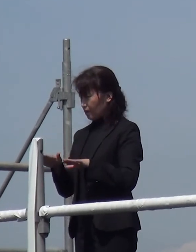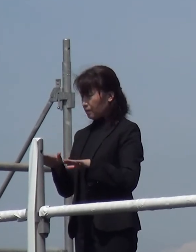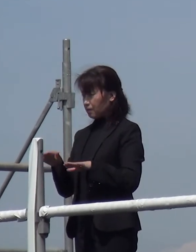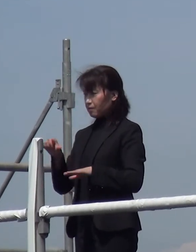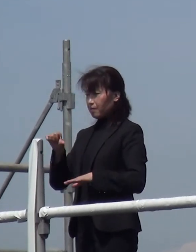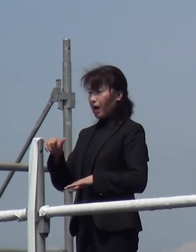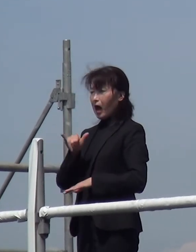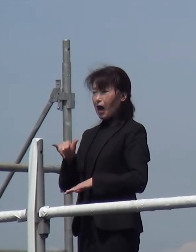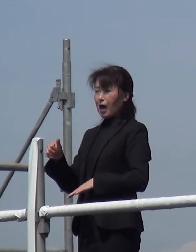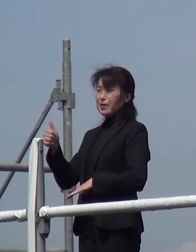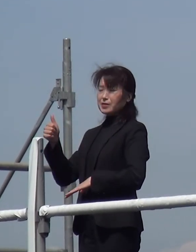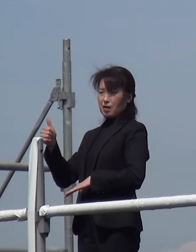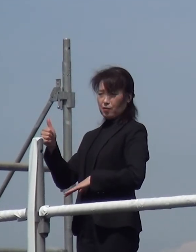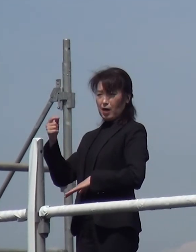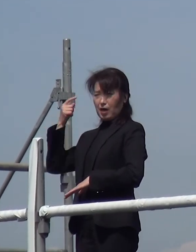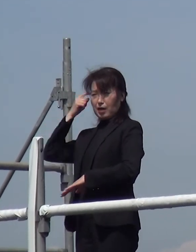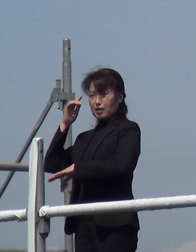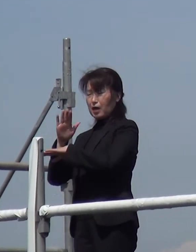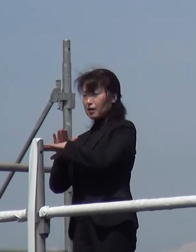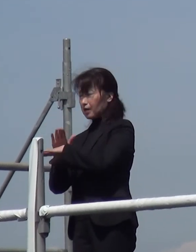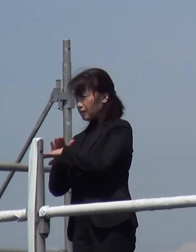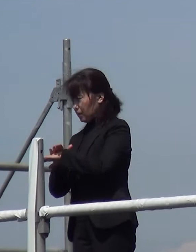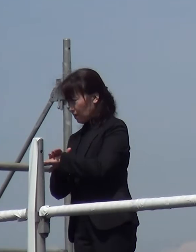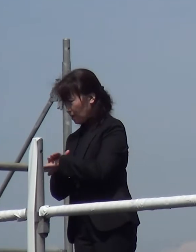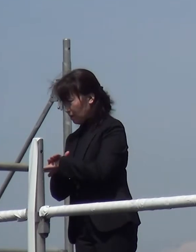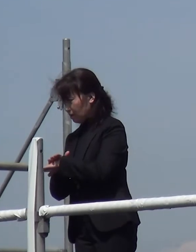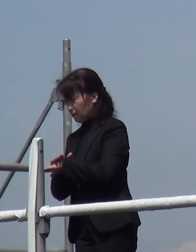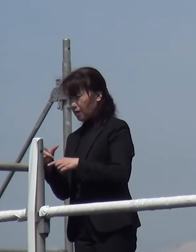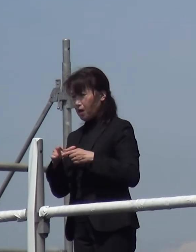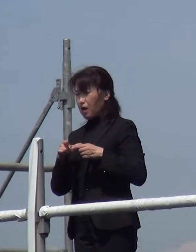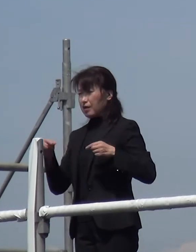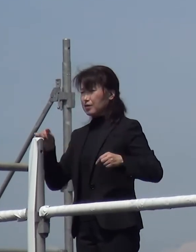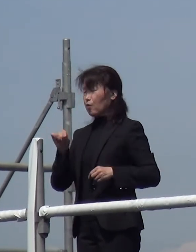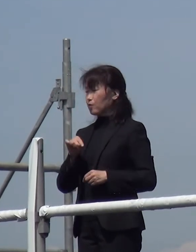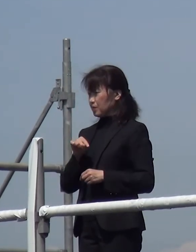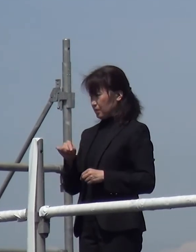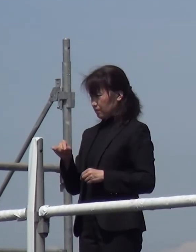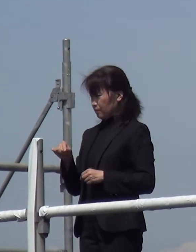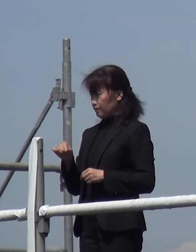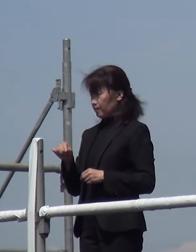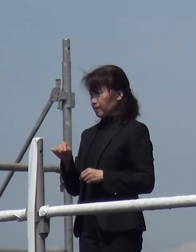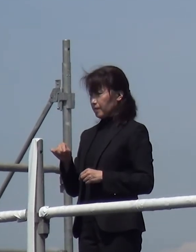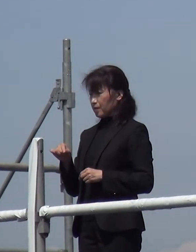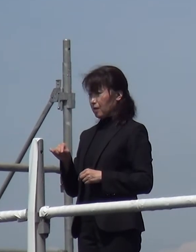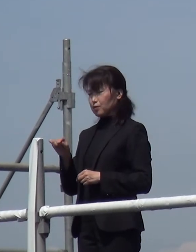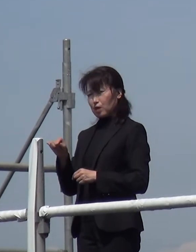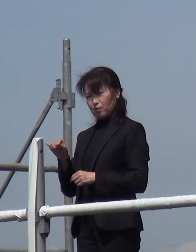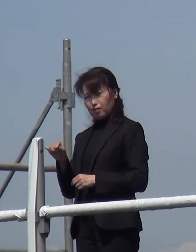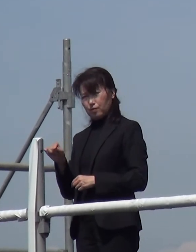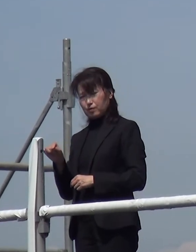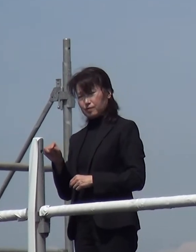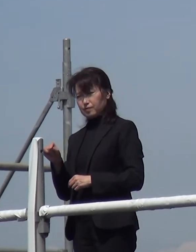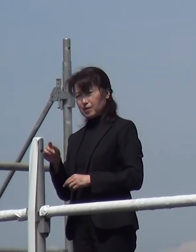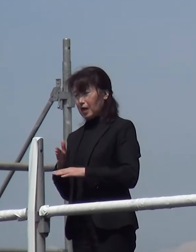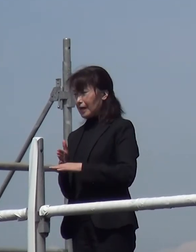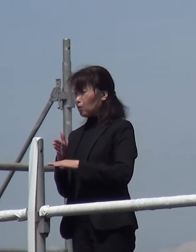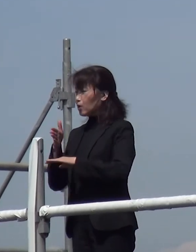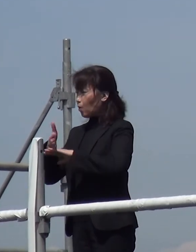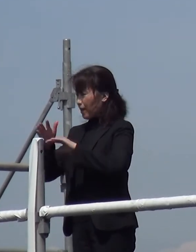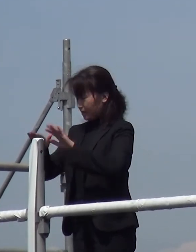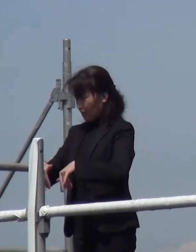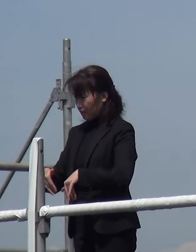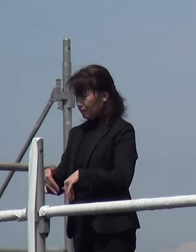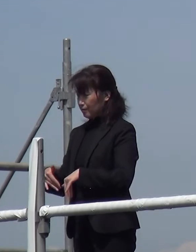倍はあの考え方は日本人から、日本人がそれを乗り越えたんだ